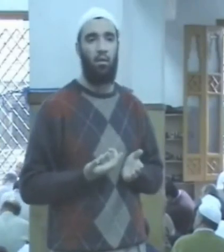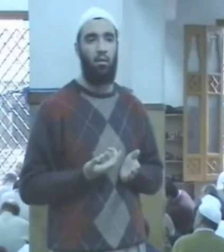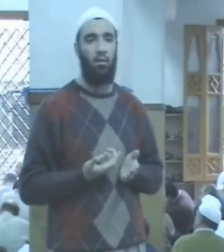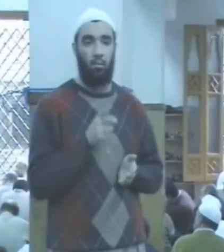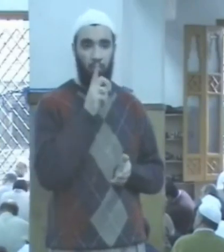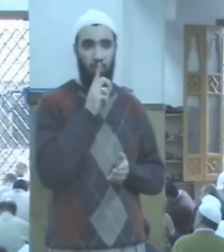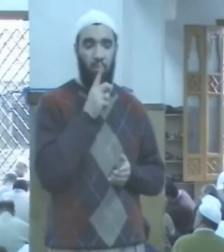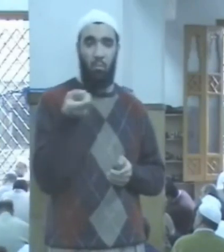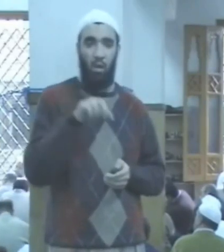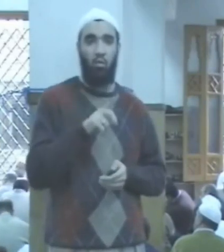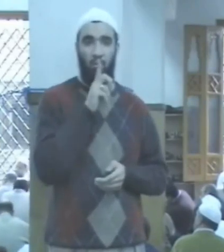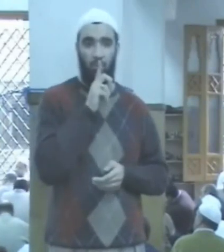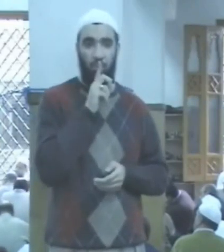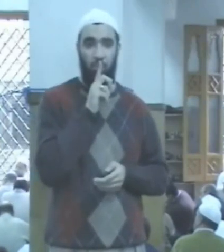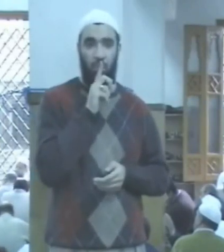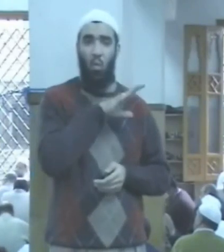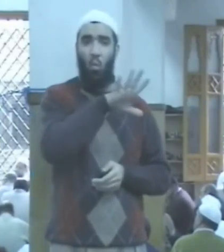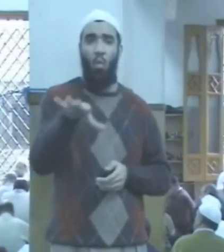فمن الله